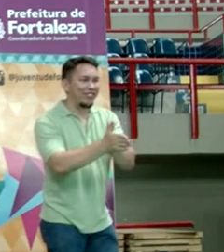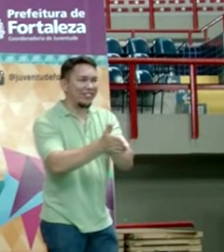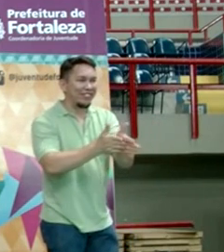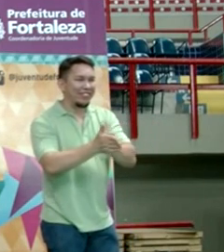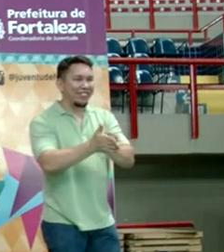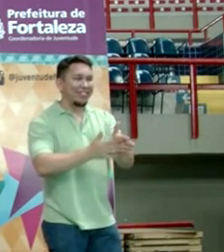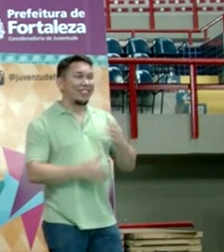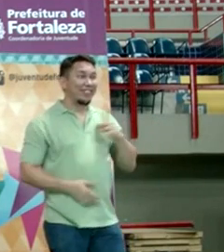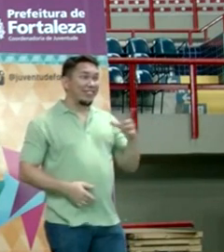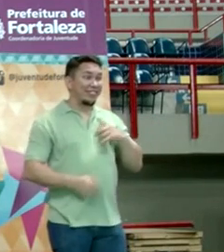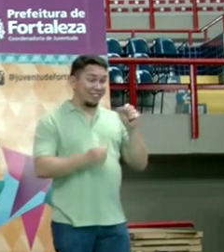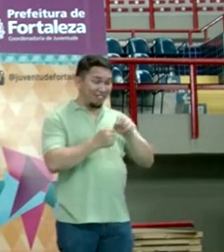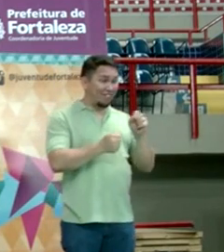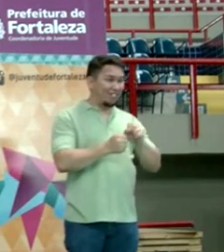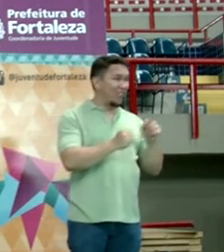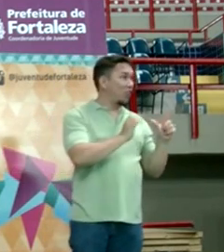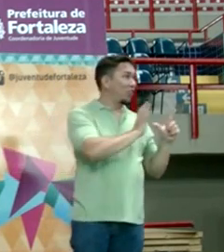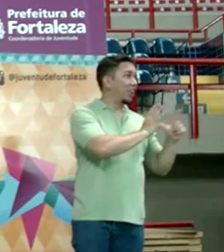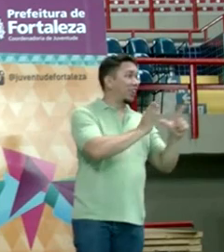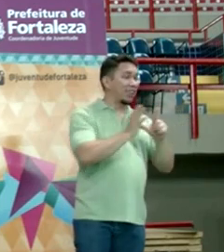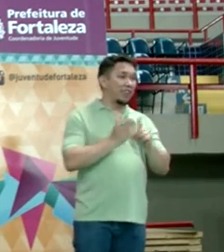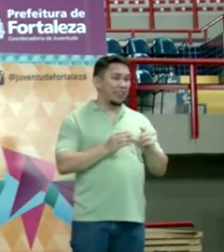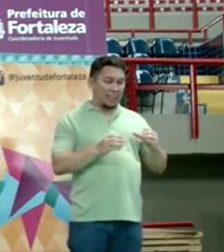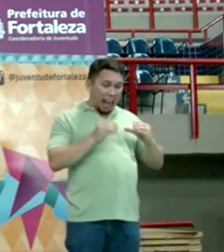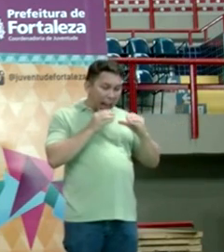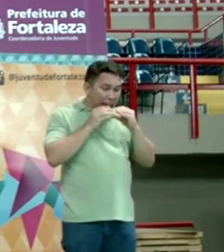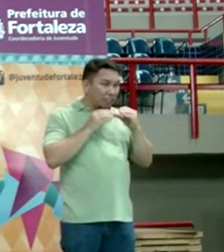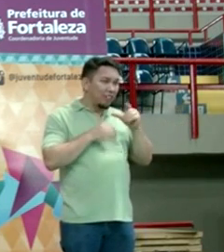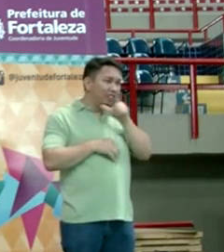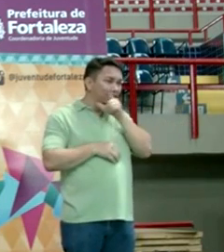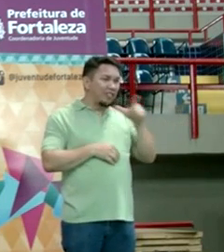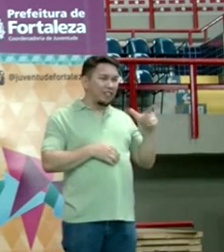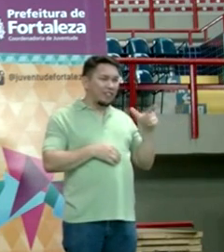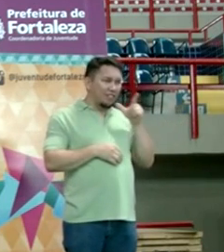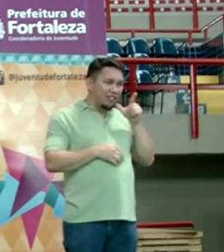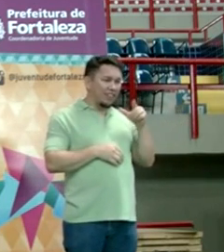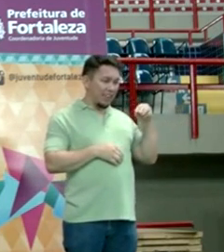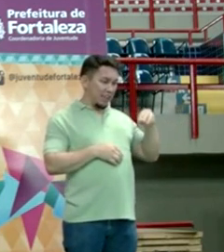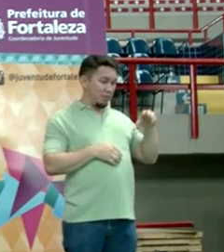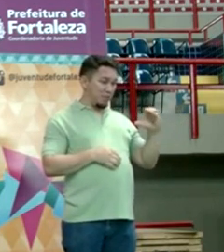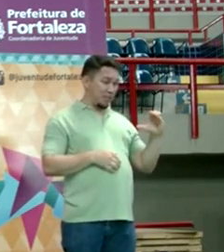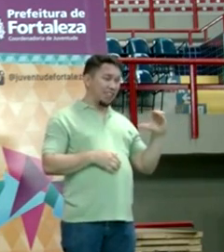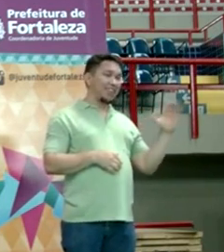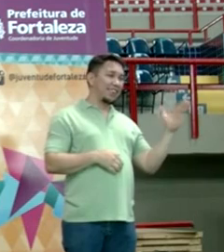Nós íamos abrir uma franquia de lanchonete. MC